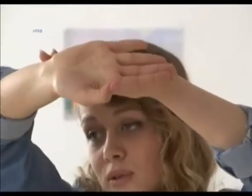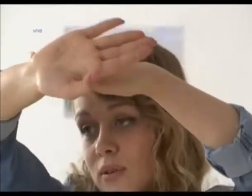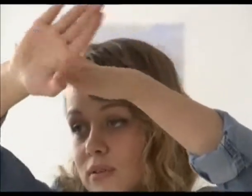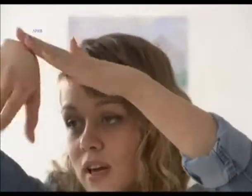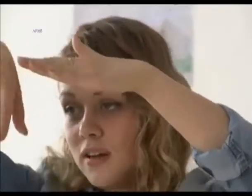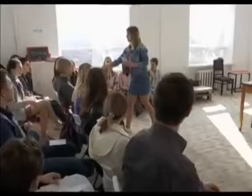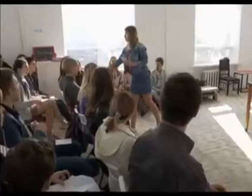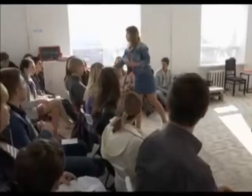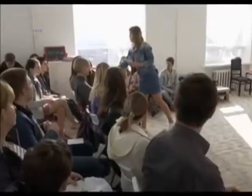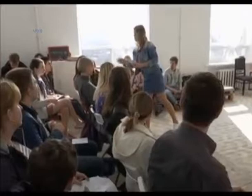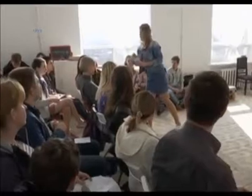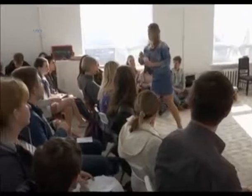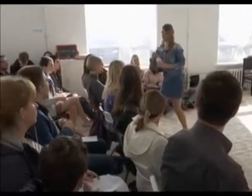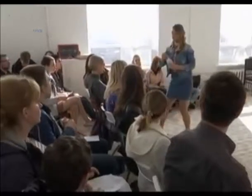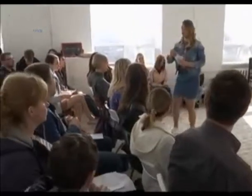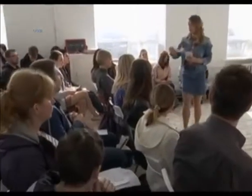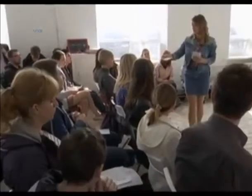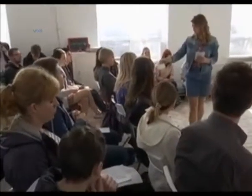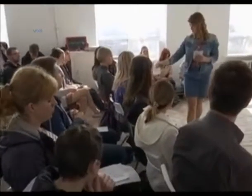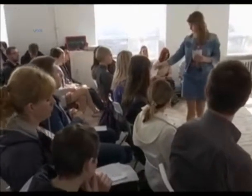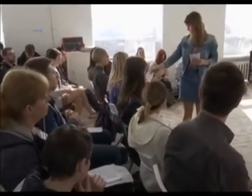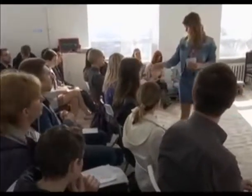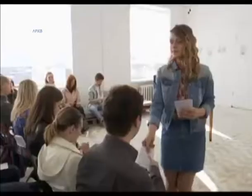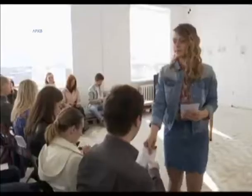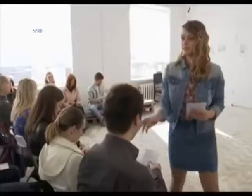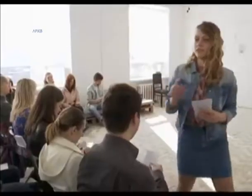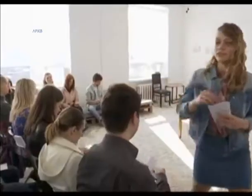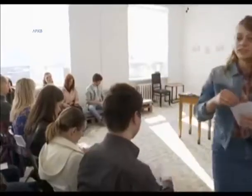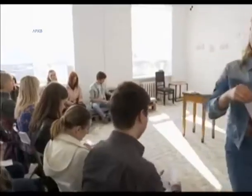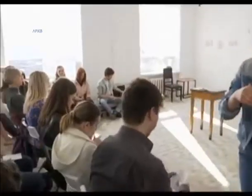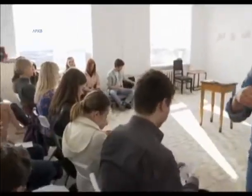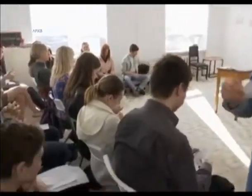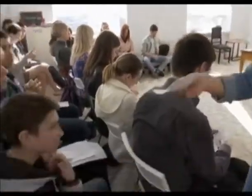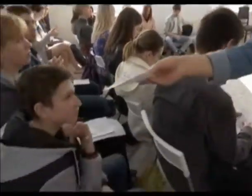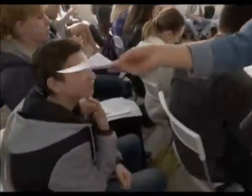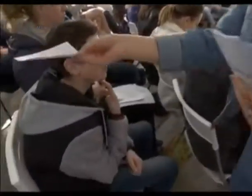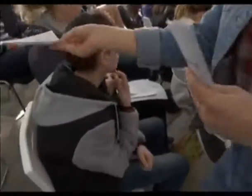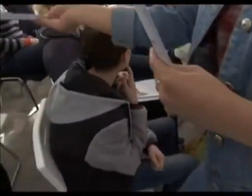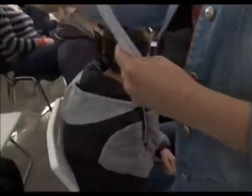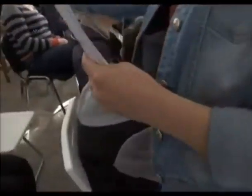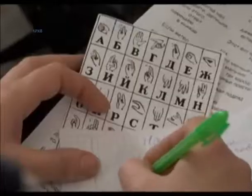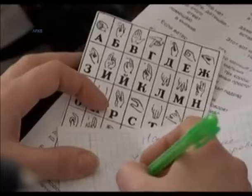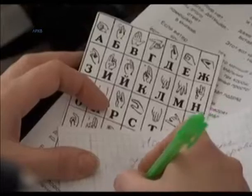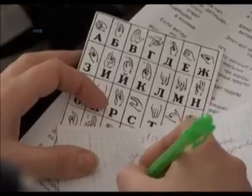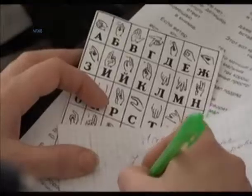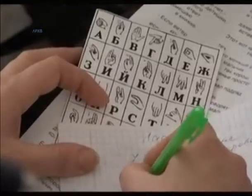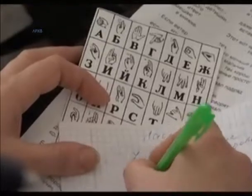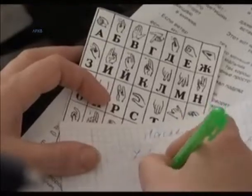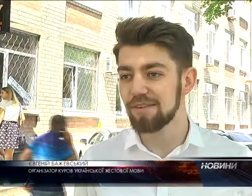місці. Мета курсів незмінна – навчити звичайних людей базовому лексикону жестової мови. Треба розуміти,